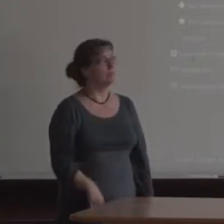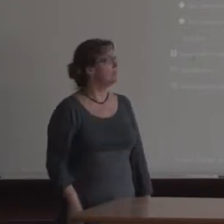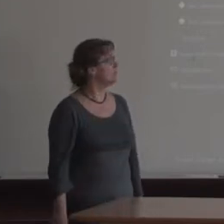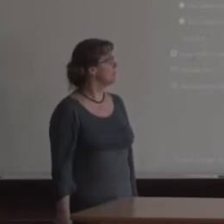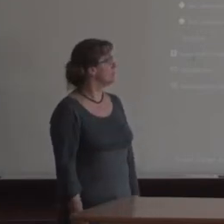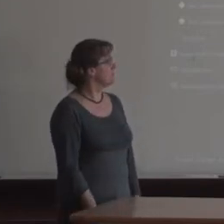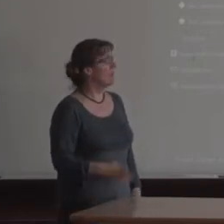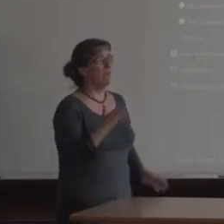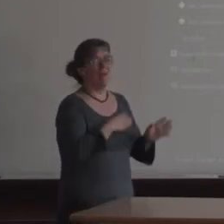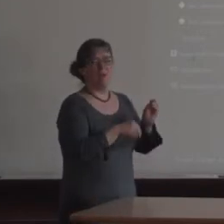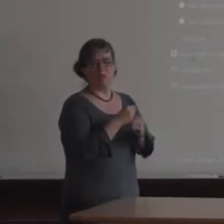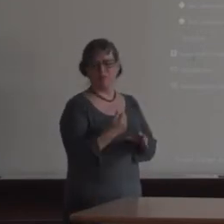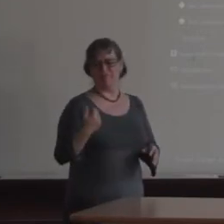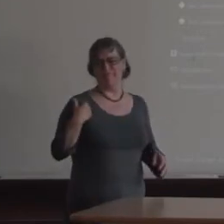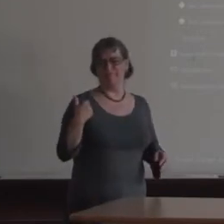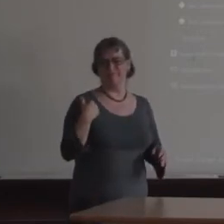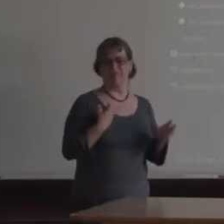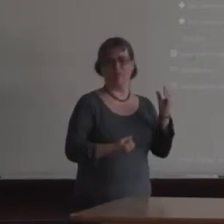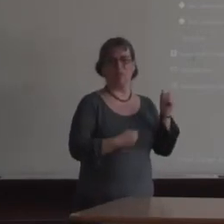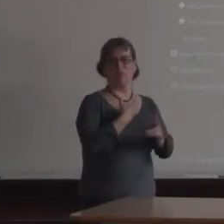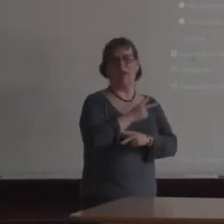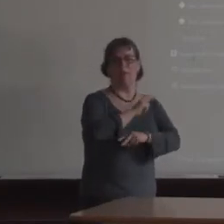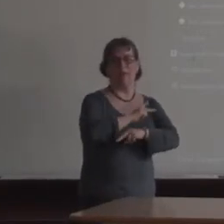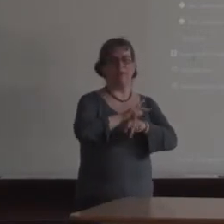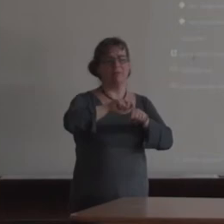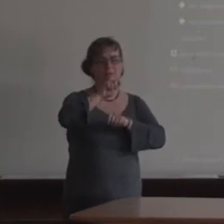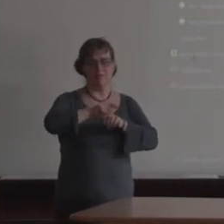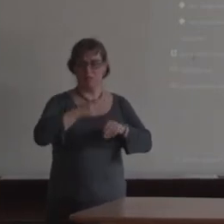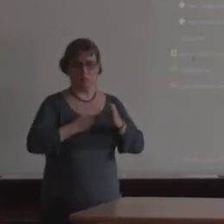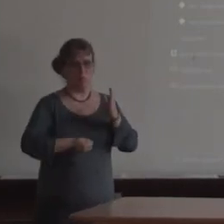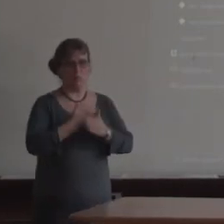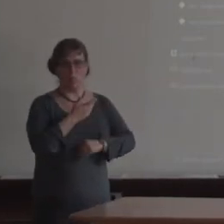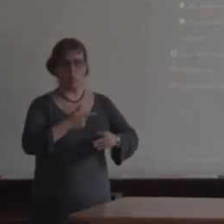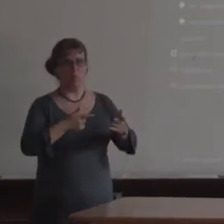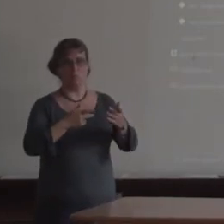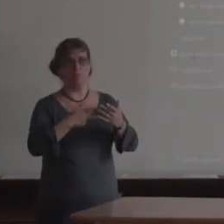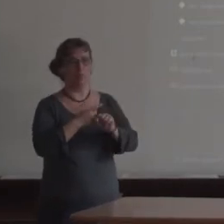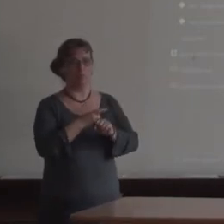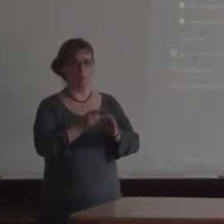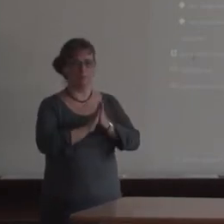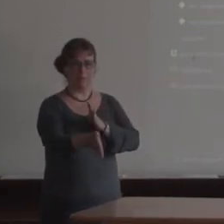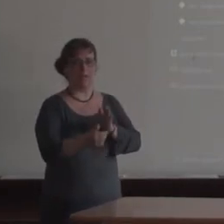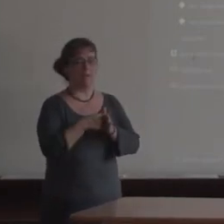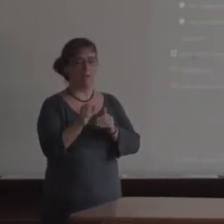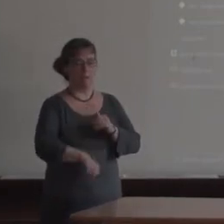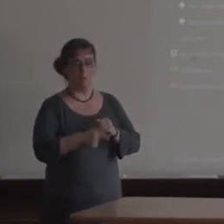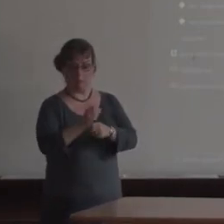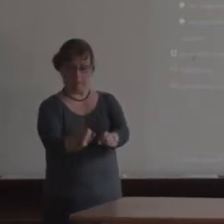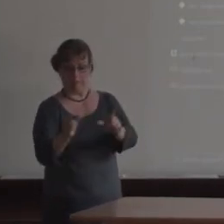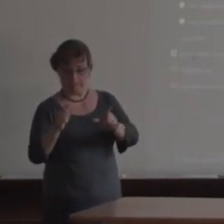Depuis des versions plus récentes de PyTest, il y a même un raccourci pour ça. On n'a plus besoin d'aller inspecter le détail du